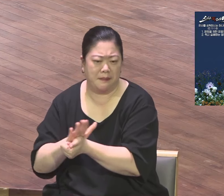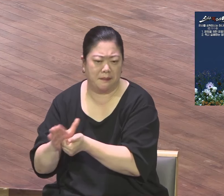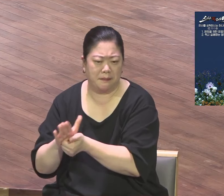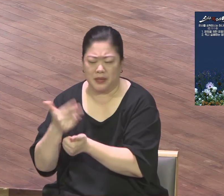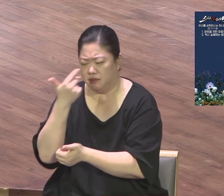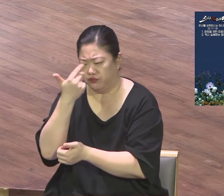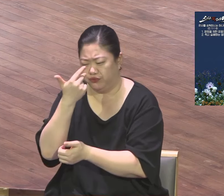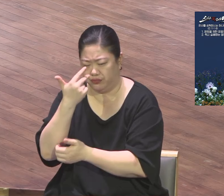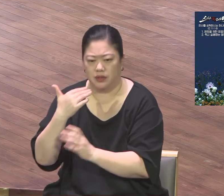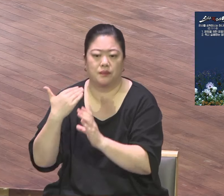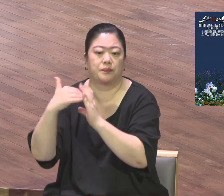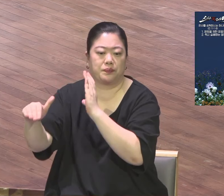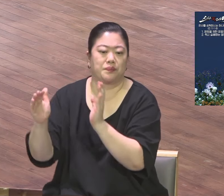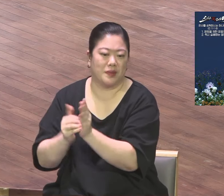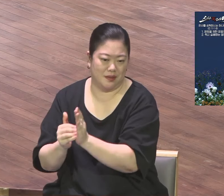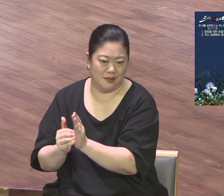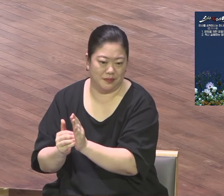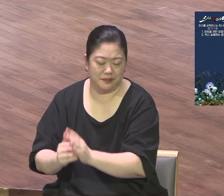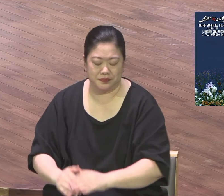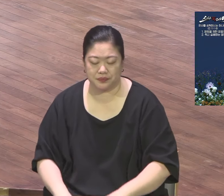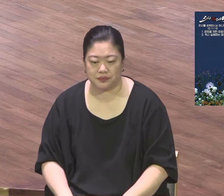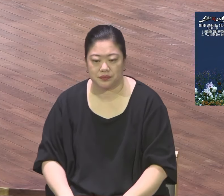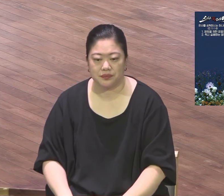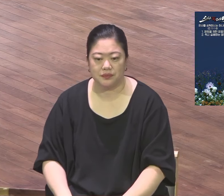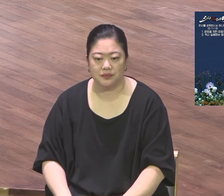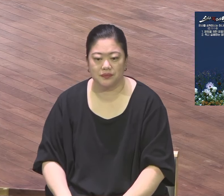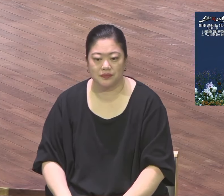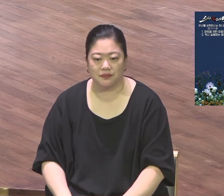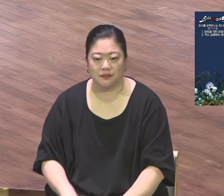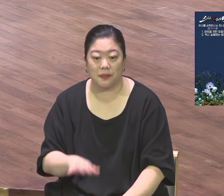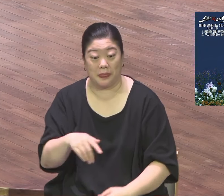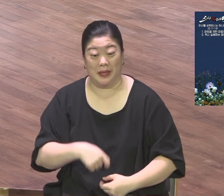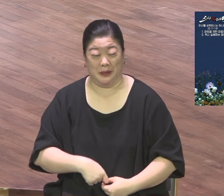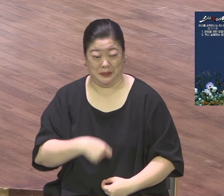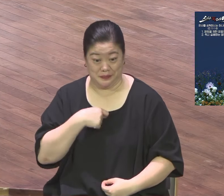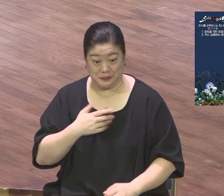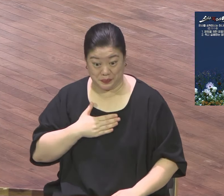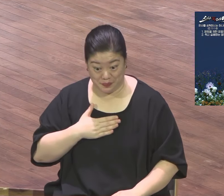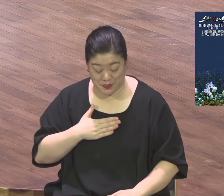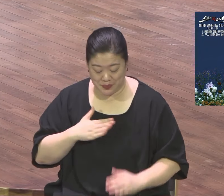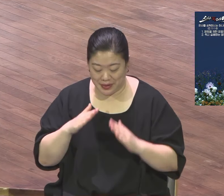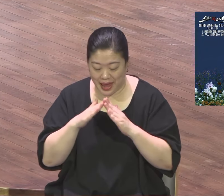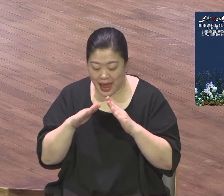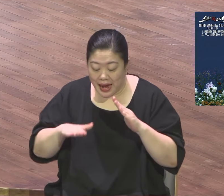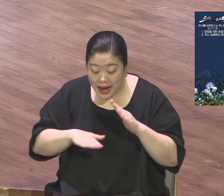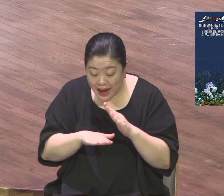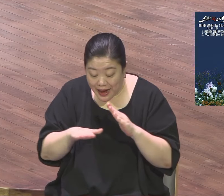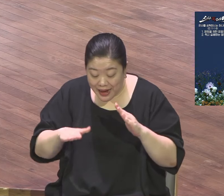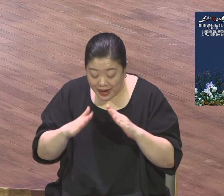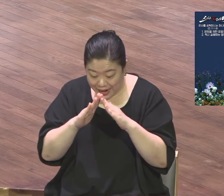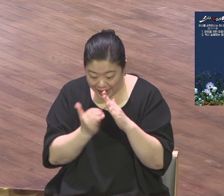정도냐, 가족 회의한 적 없습니다. 만들어야 물은 적이 없다. 바로 그 자리 결정입니다.